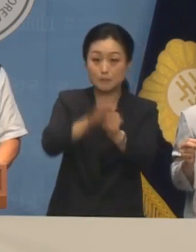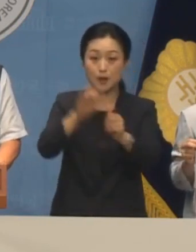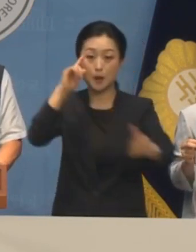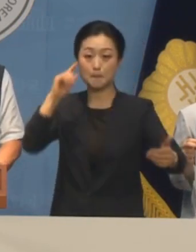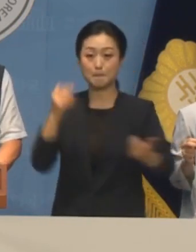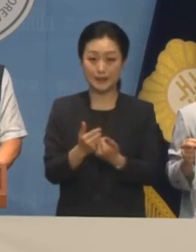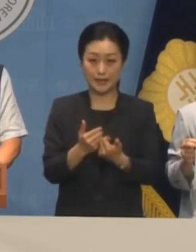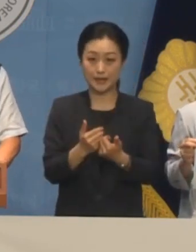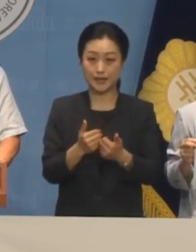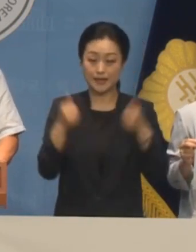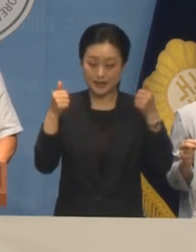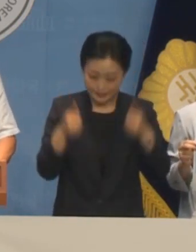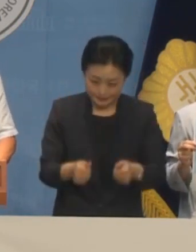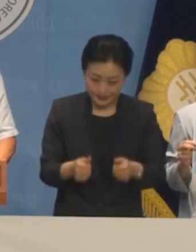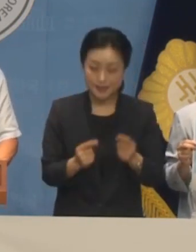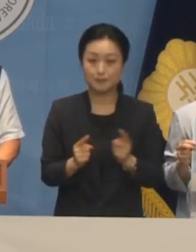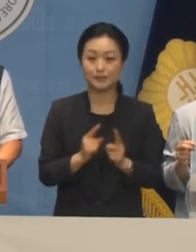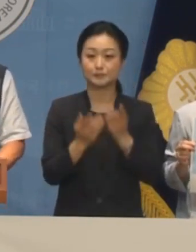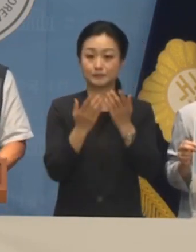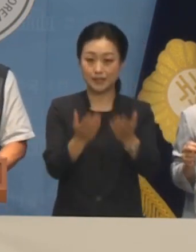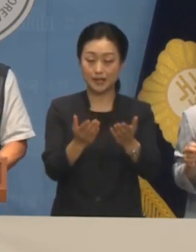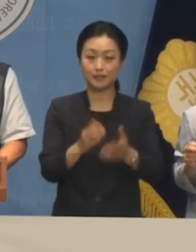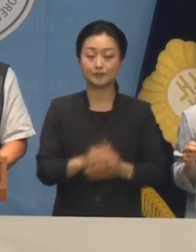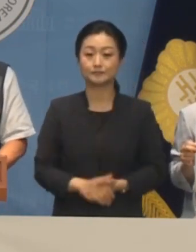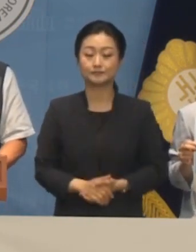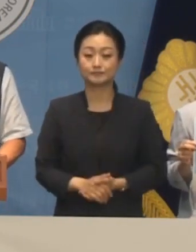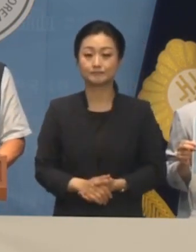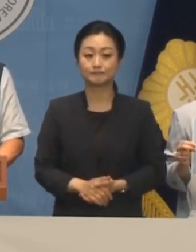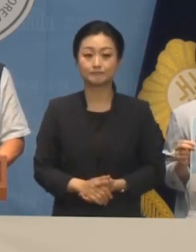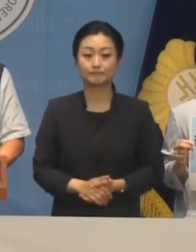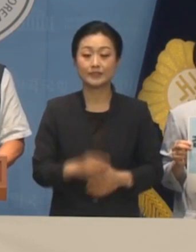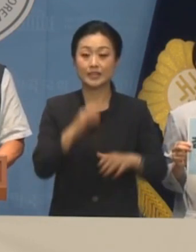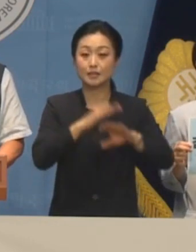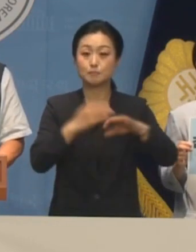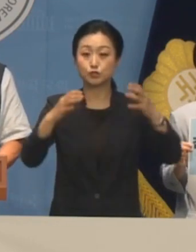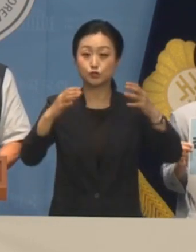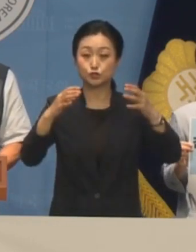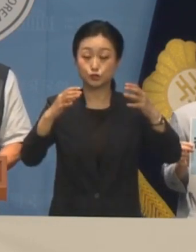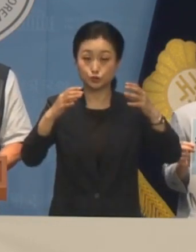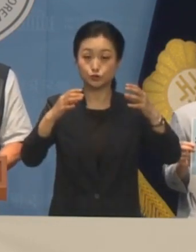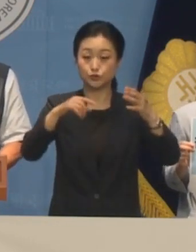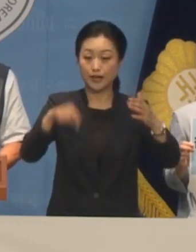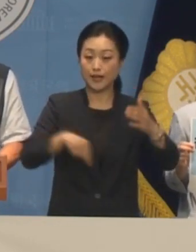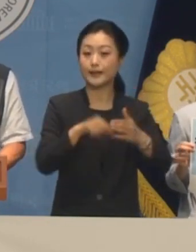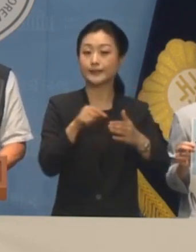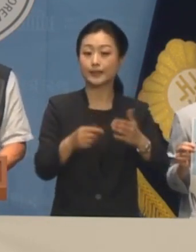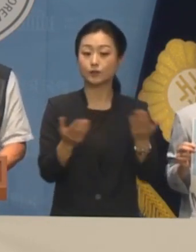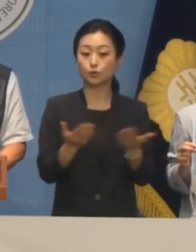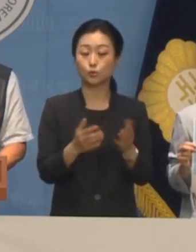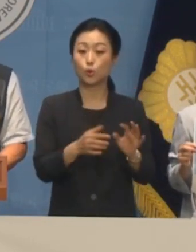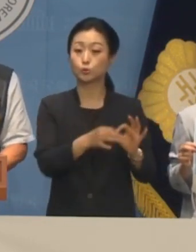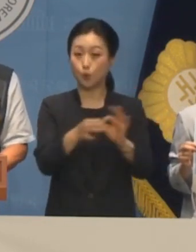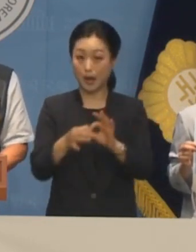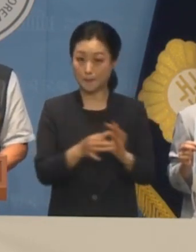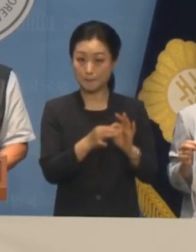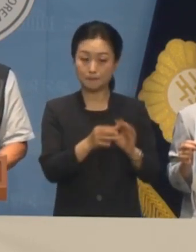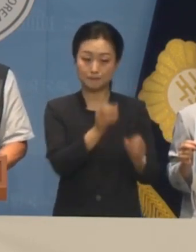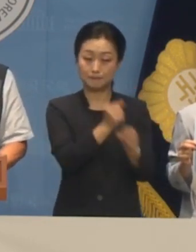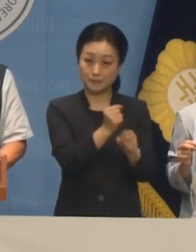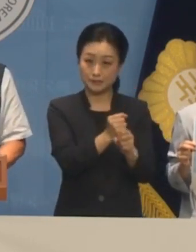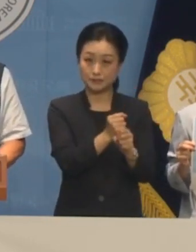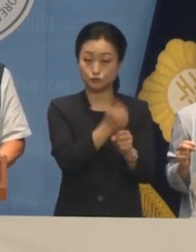인사드리겠습니다 건설노조 부원장 송입니다 민주주의의 국가의 기준 축도는 노동조합의 결승과